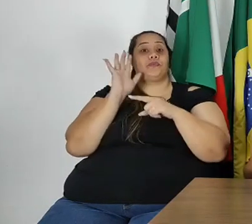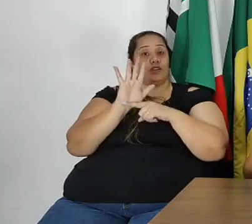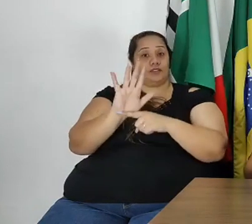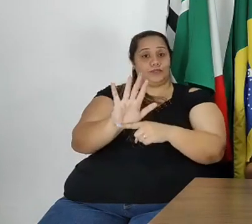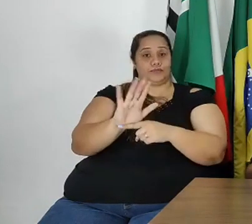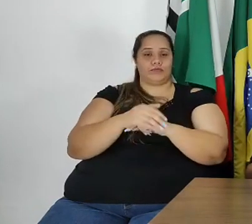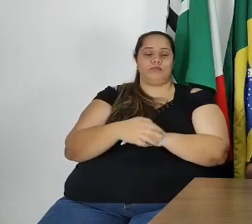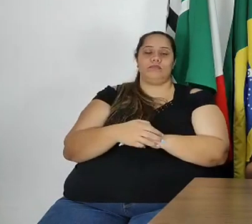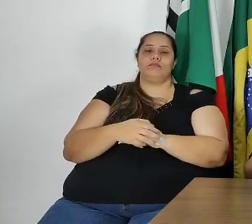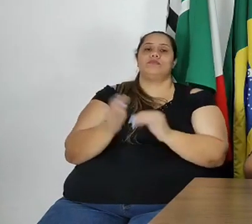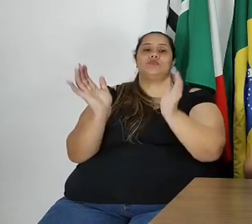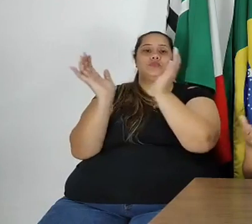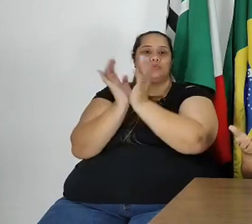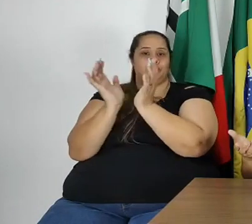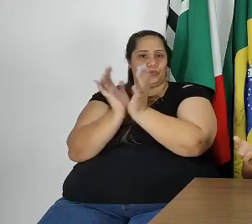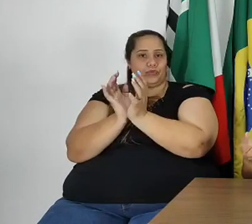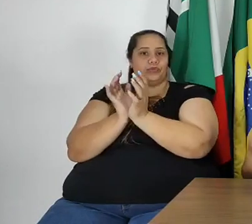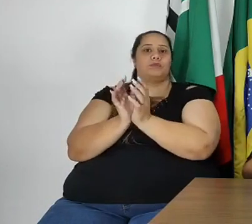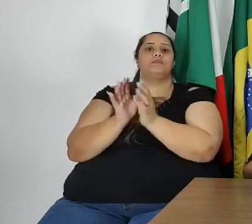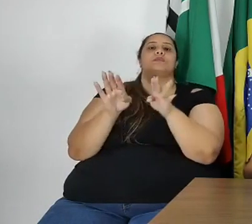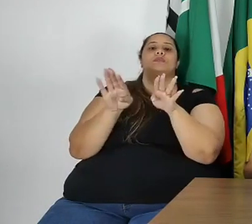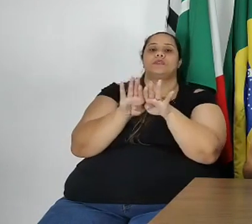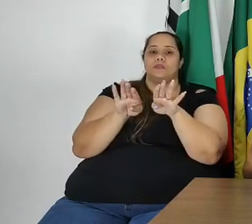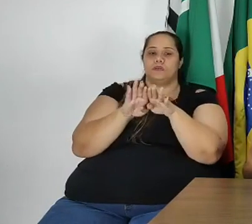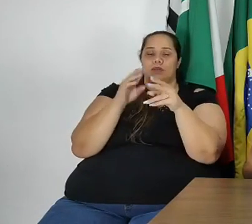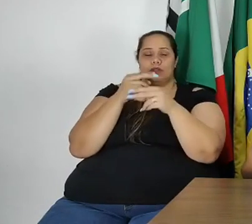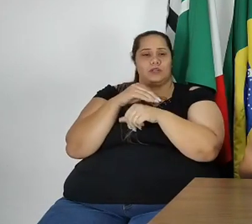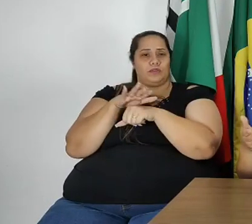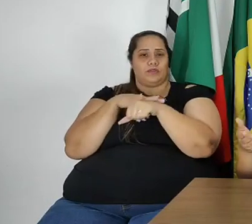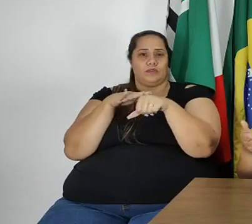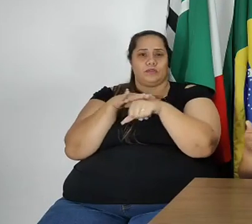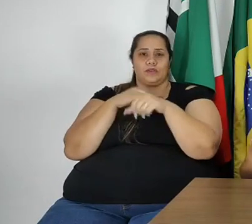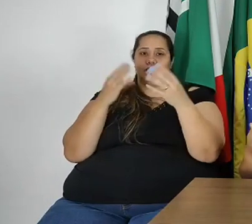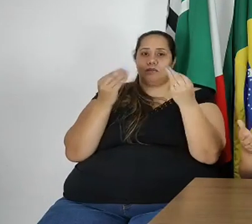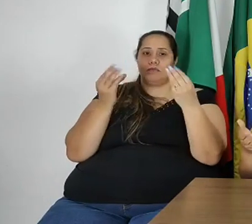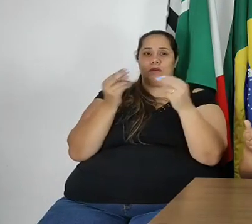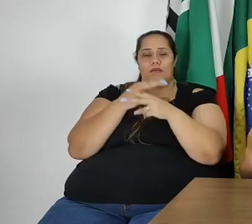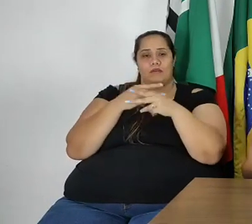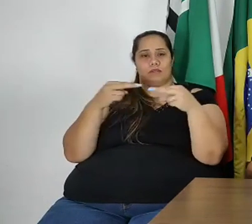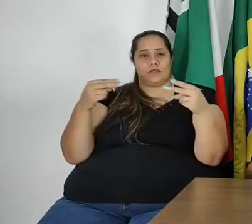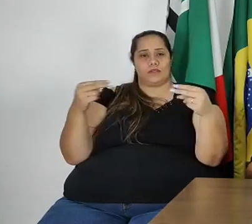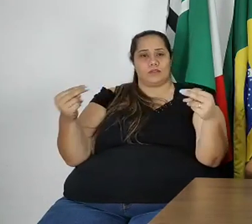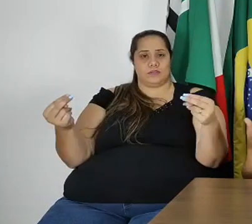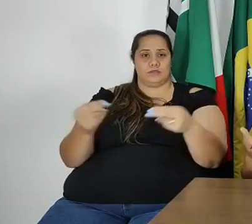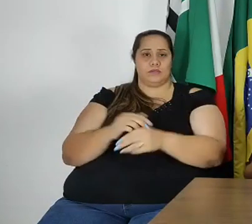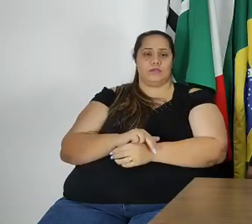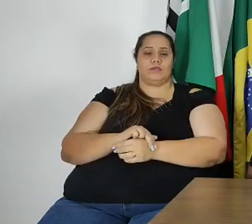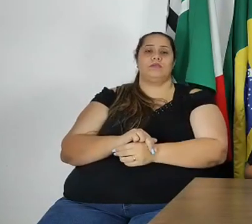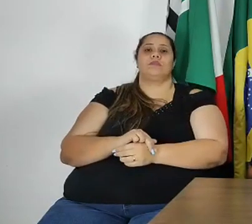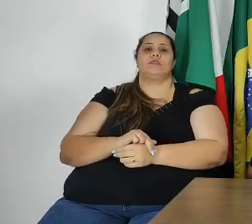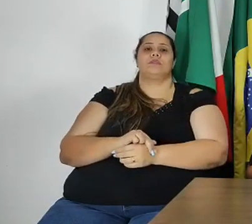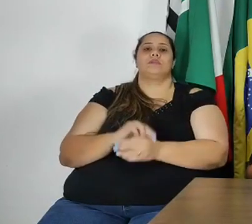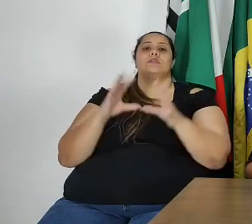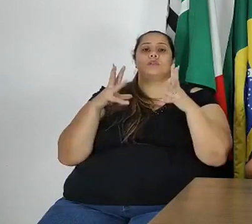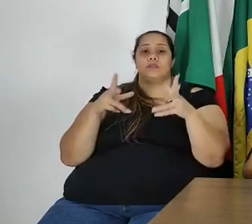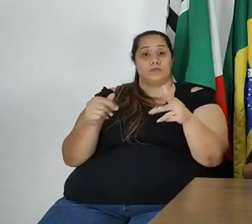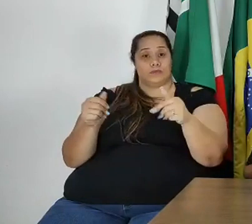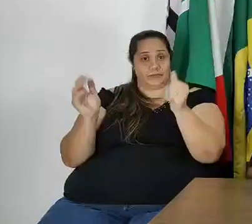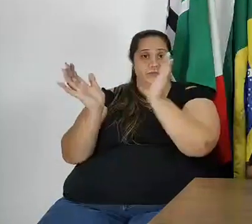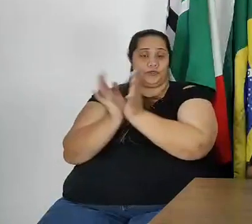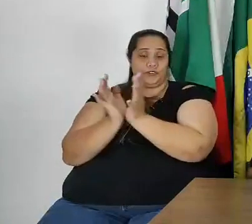é um local que a gente conversa sobre vários assuntos e é momento também que ali o grupo todo se